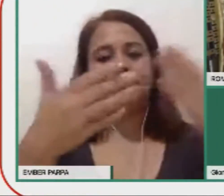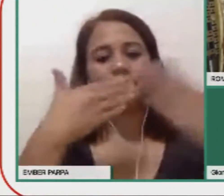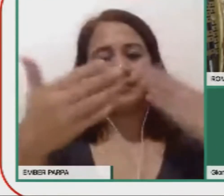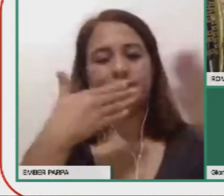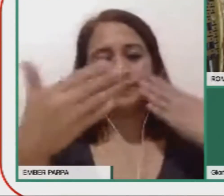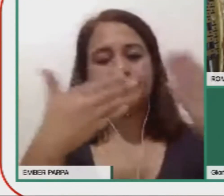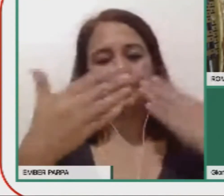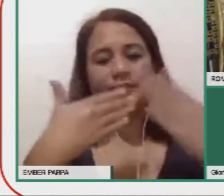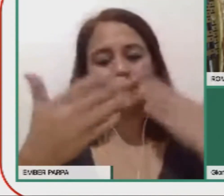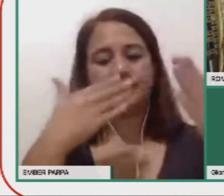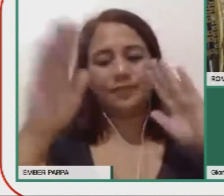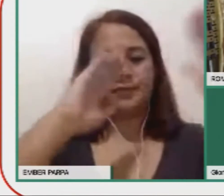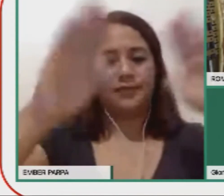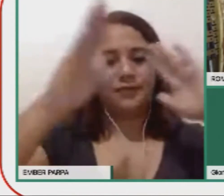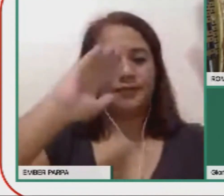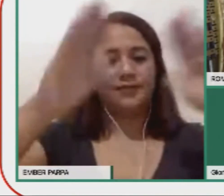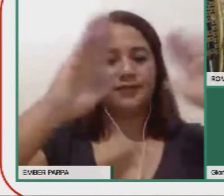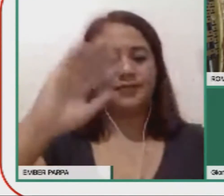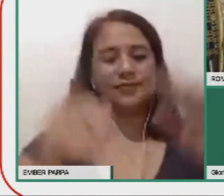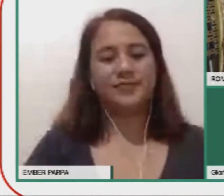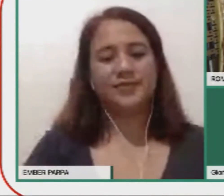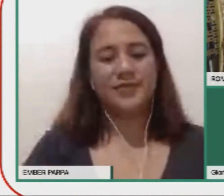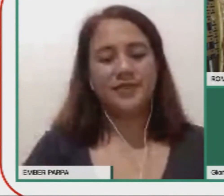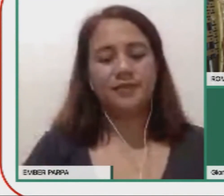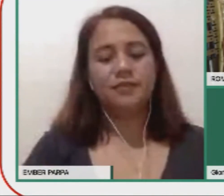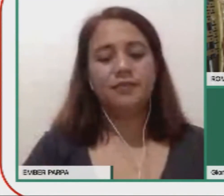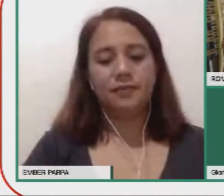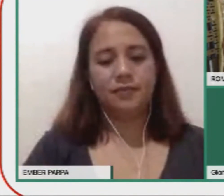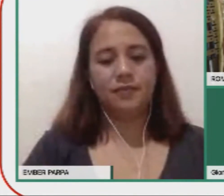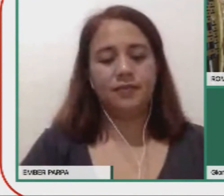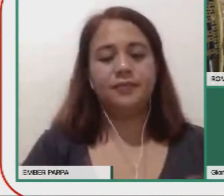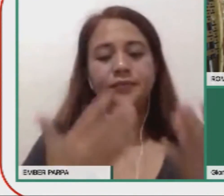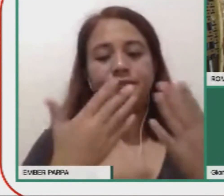Maraming salamat. Kayo po ay